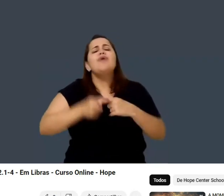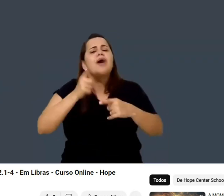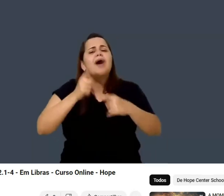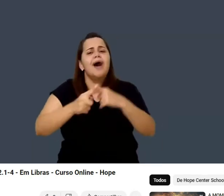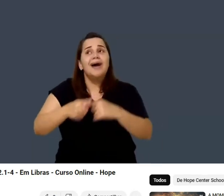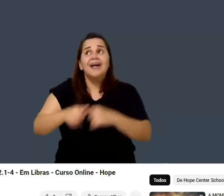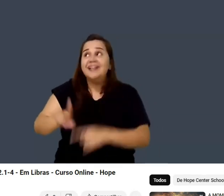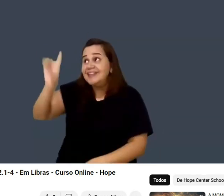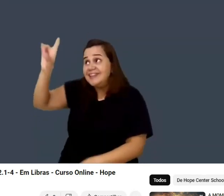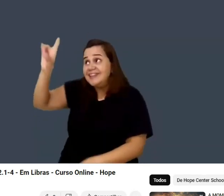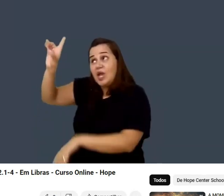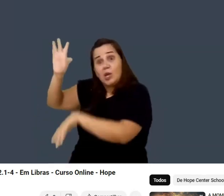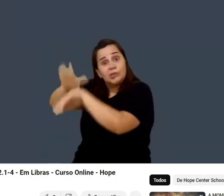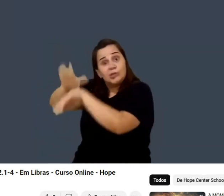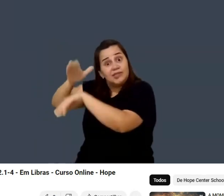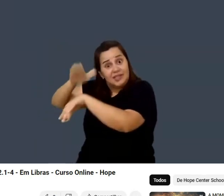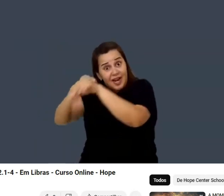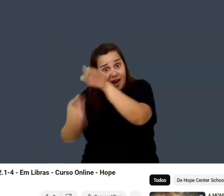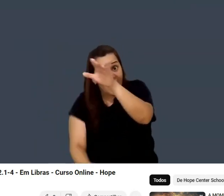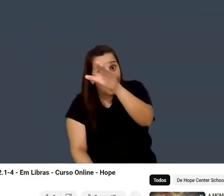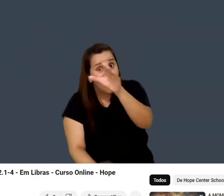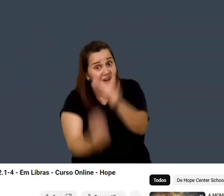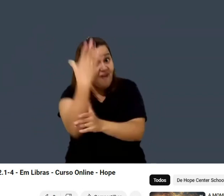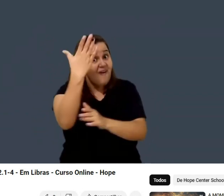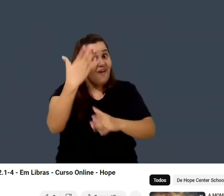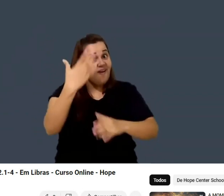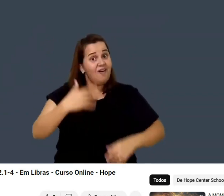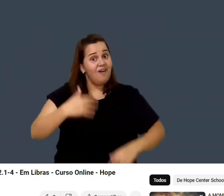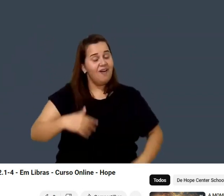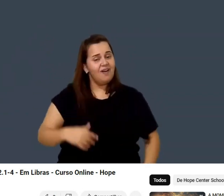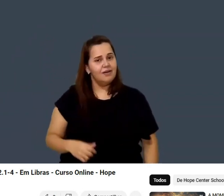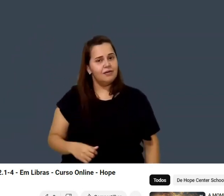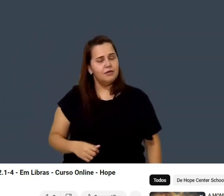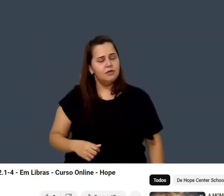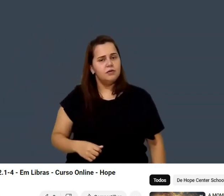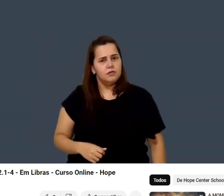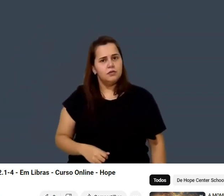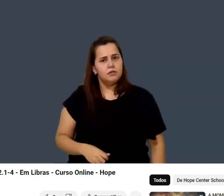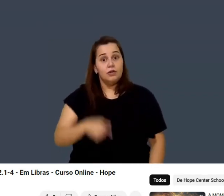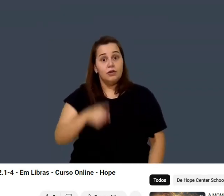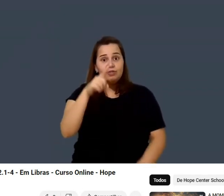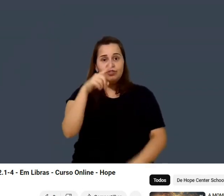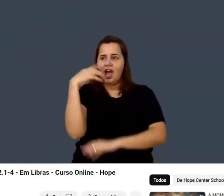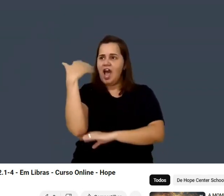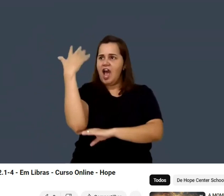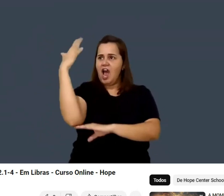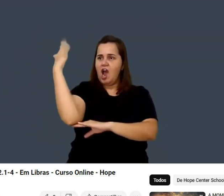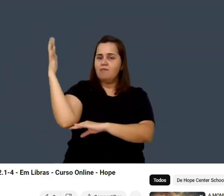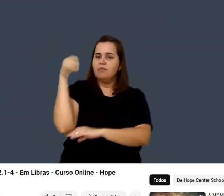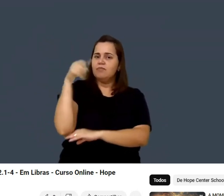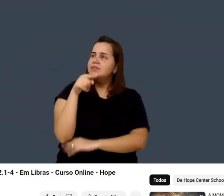é muito lindo. Porque Deus, com suas próprias mãos, é obra de suas